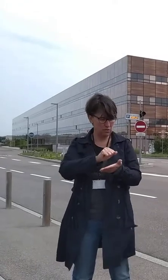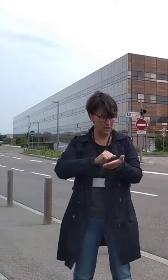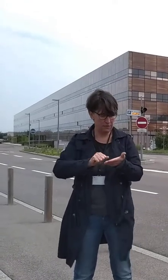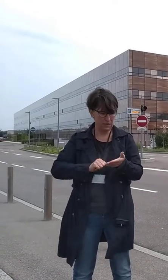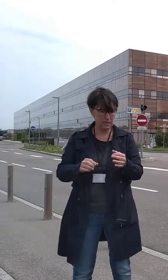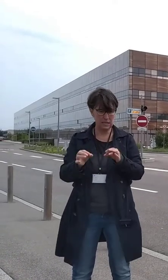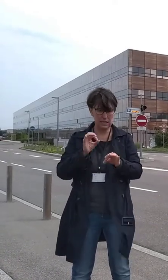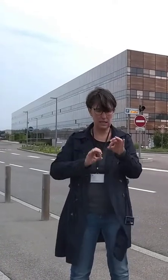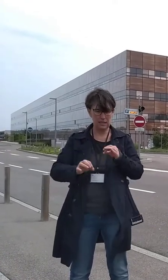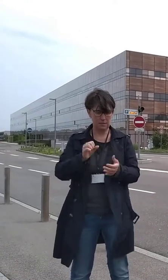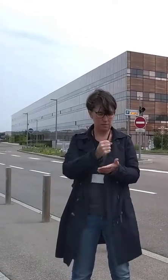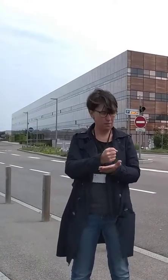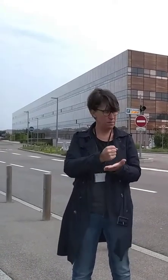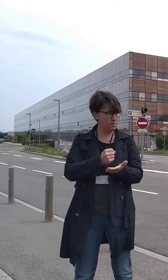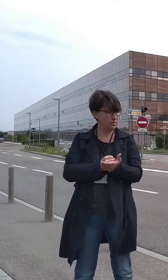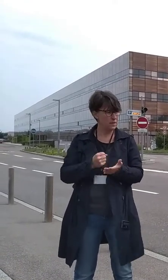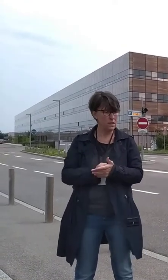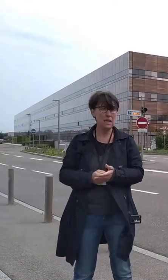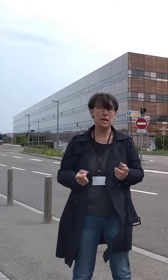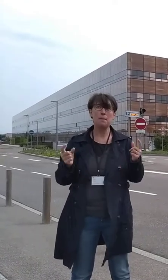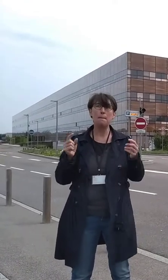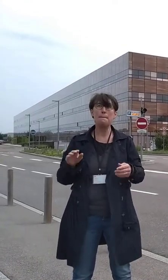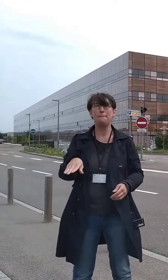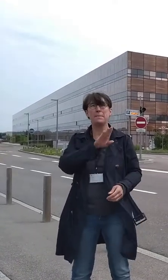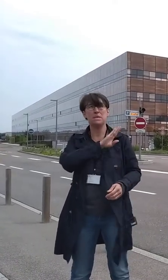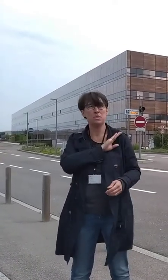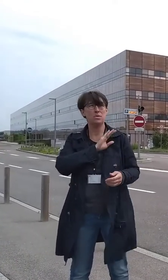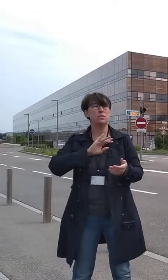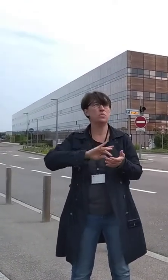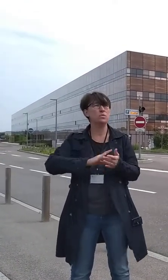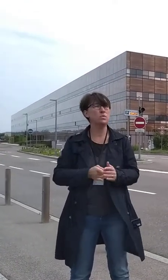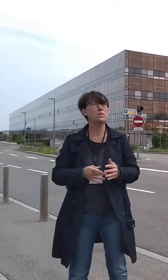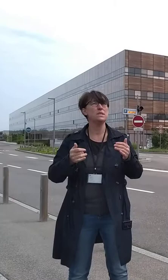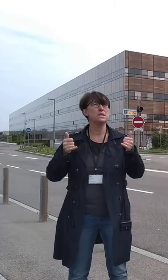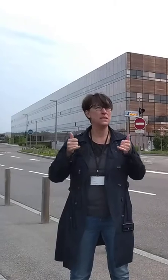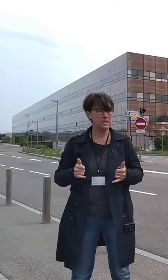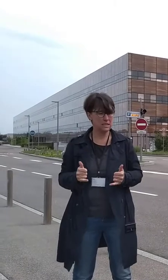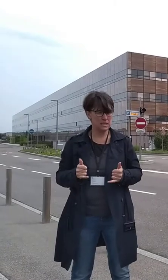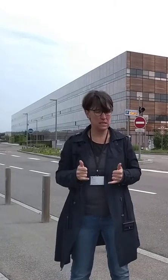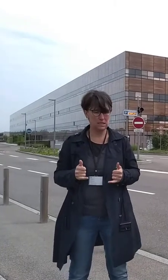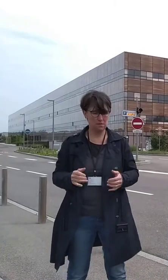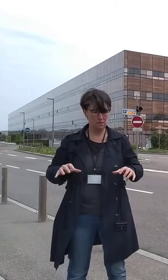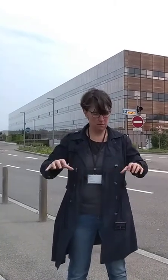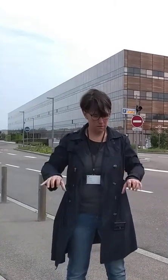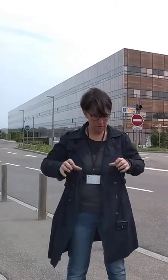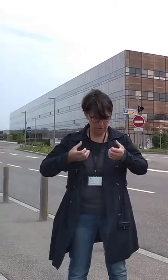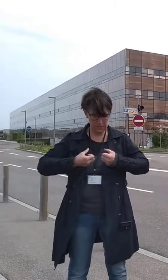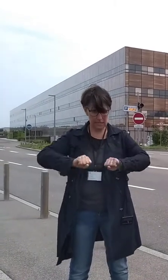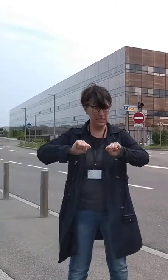tout désinfecter, puisqu'ils sont tous là, on s'en sortira.